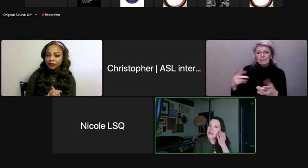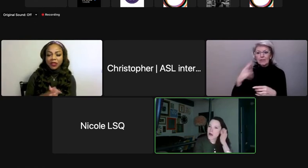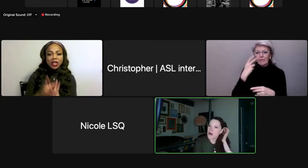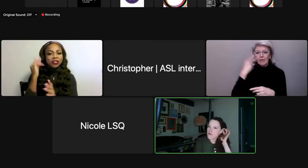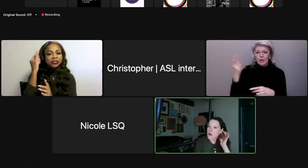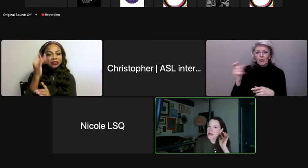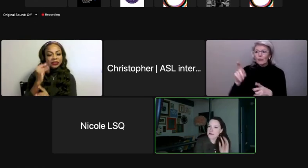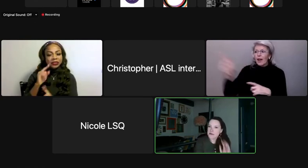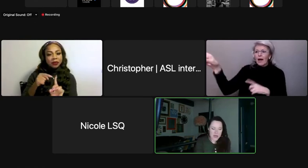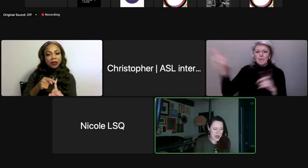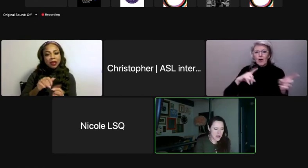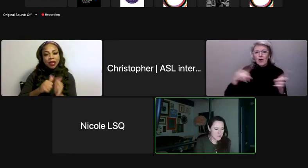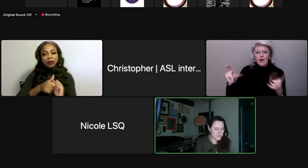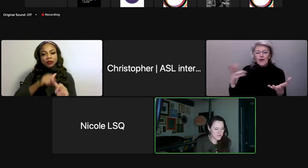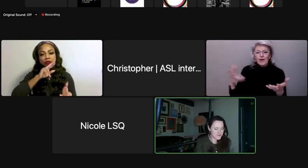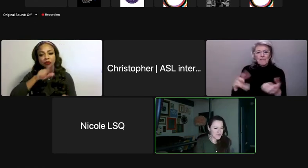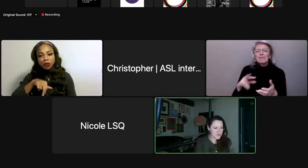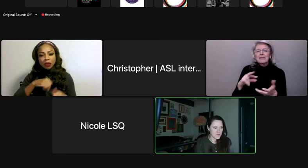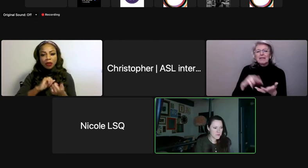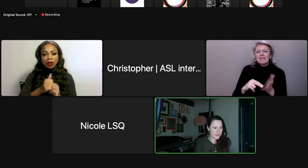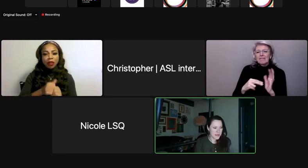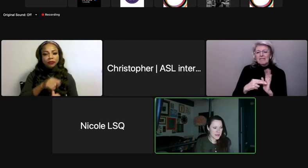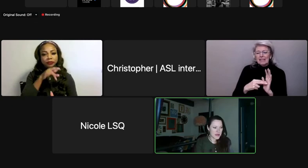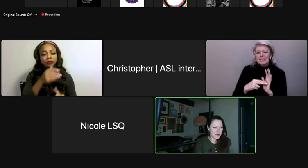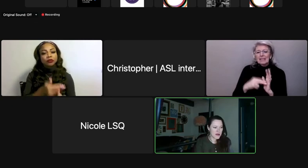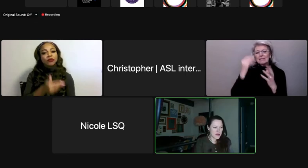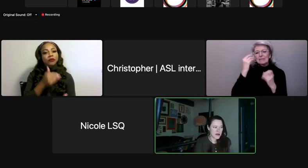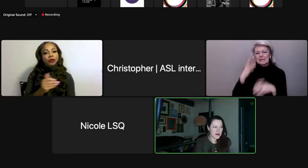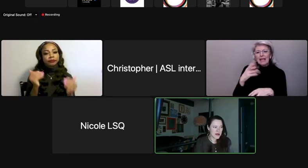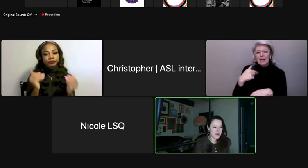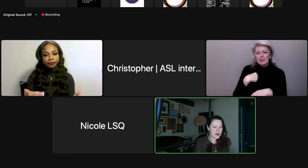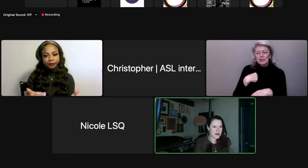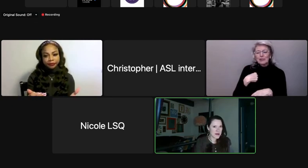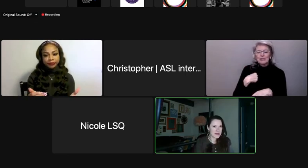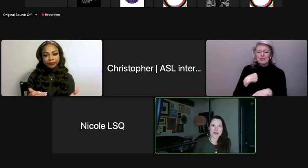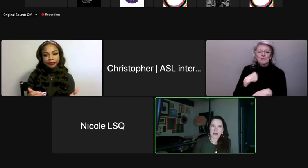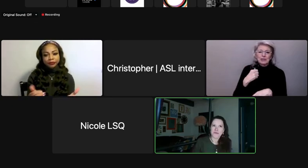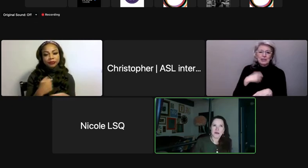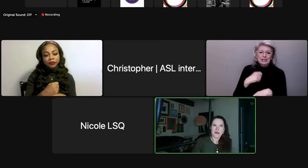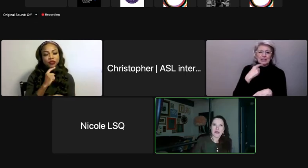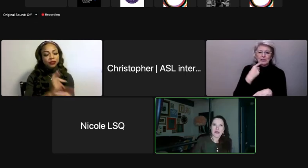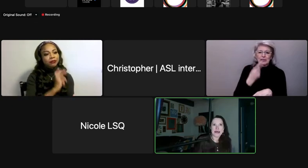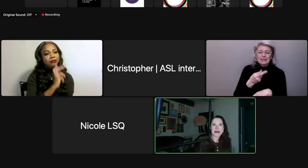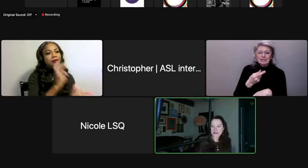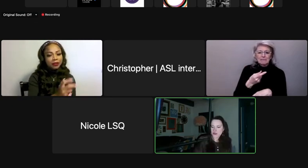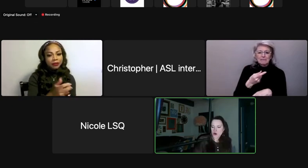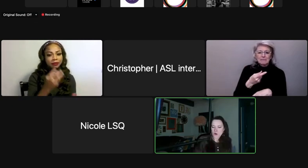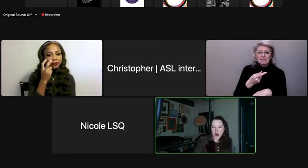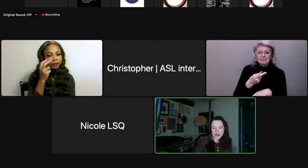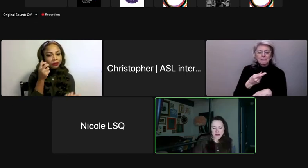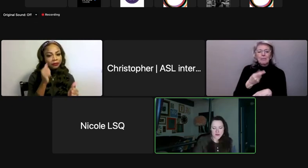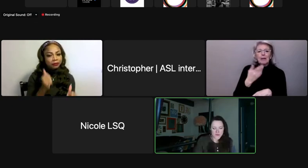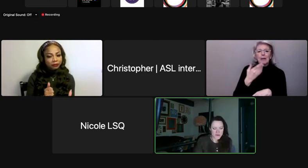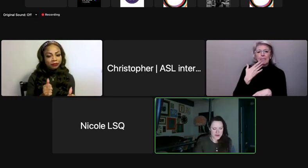autrement dit le message que j'essaie de communiquer c'est de bien